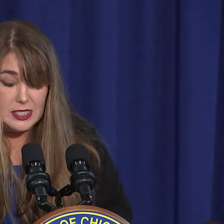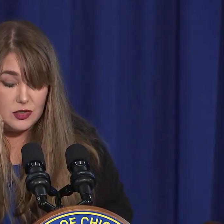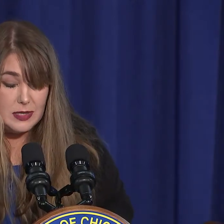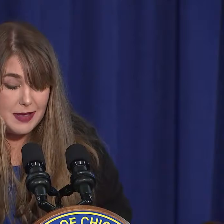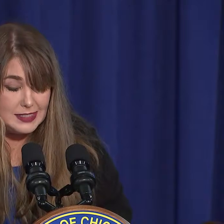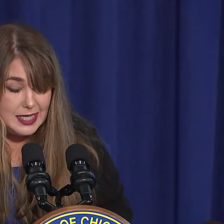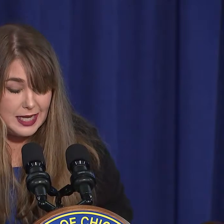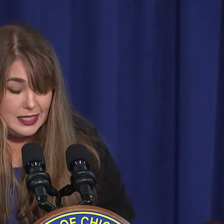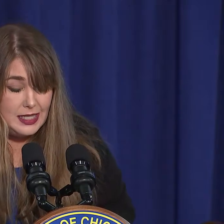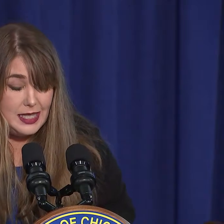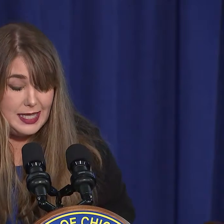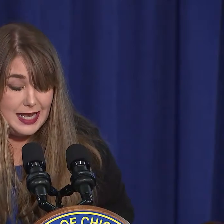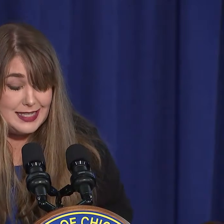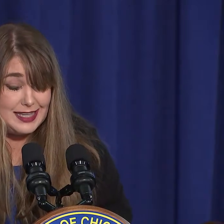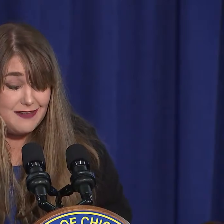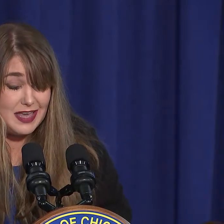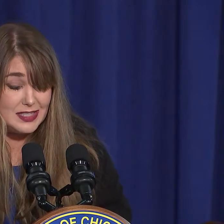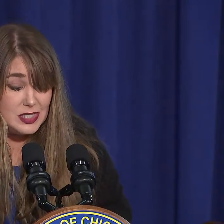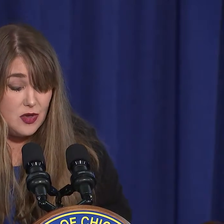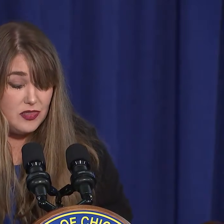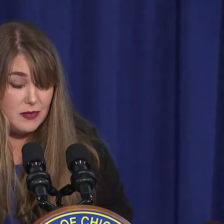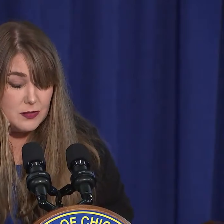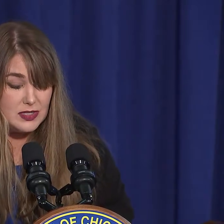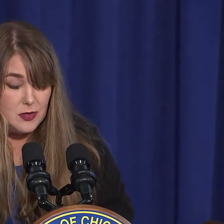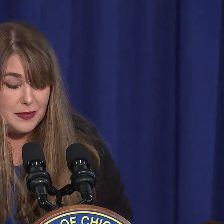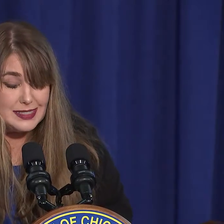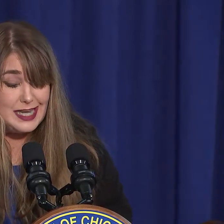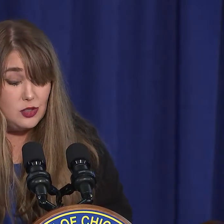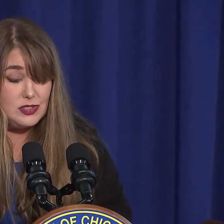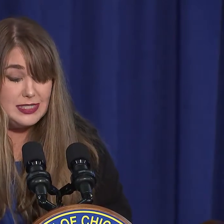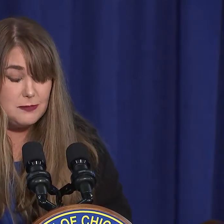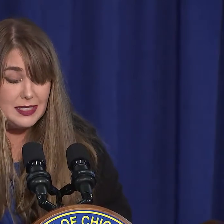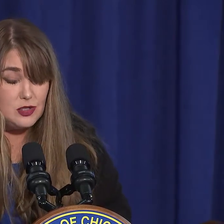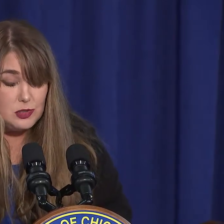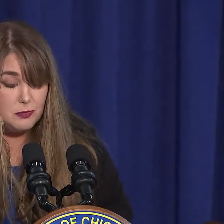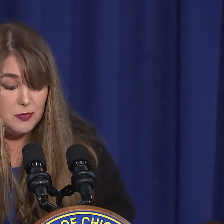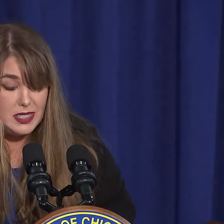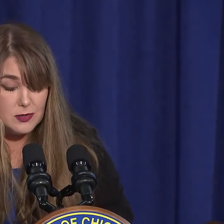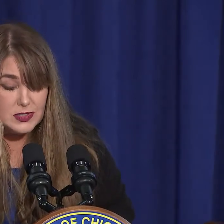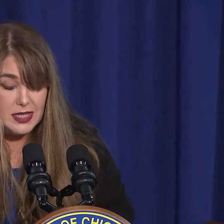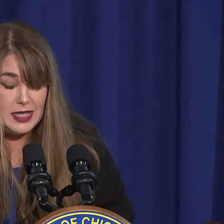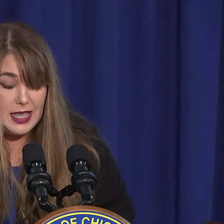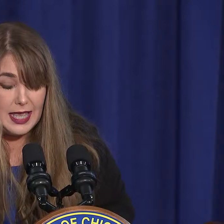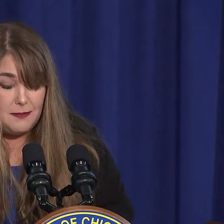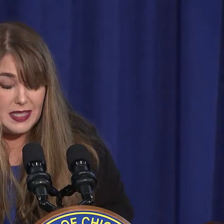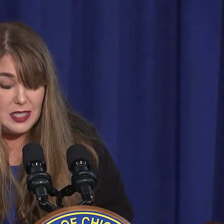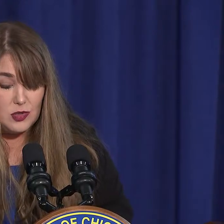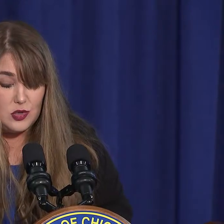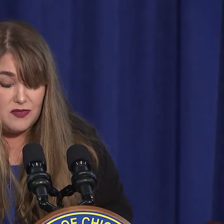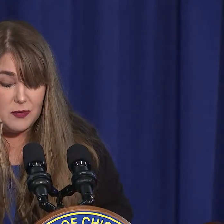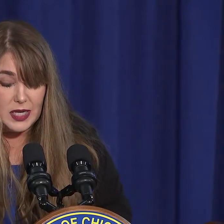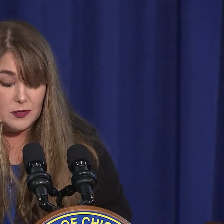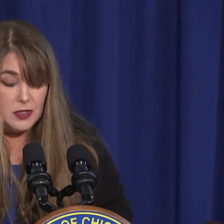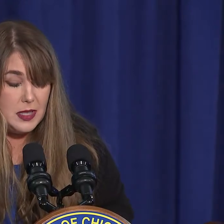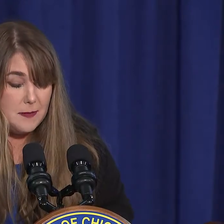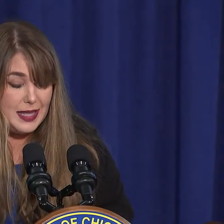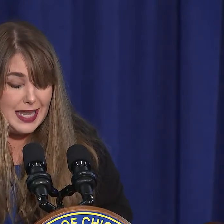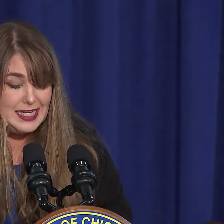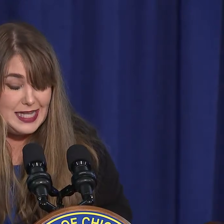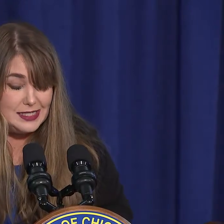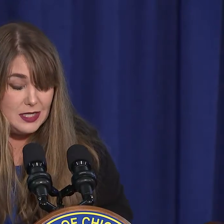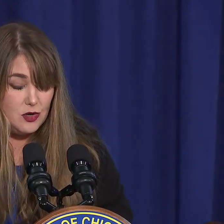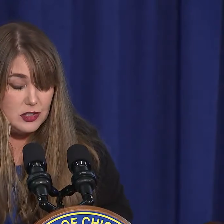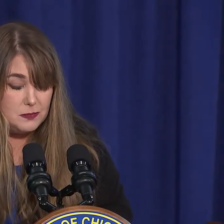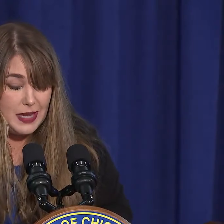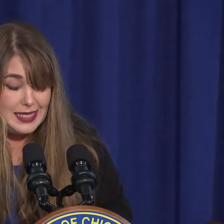los requisitos de máscara y la certificación de vacunación para ciertos espacios públicos el 28 de febrero